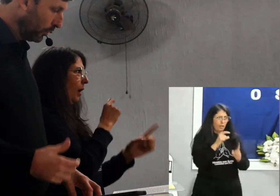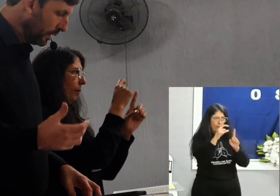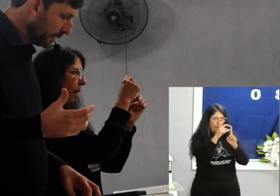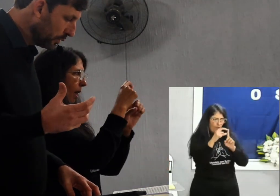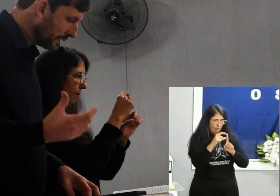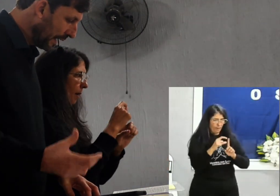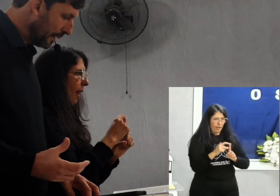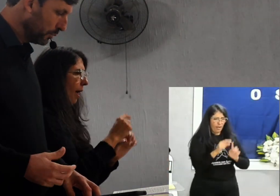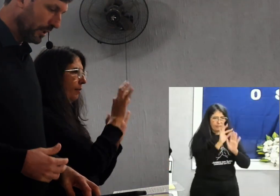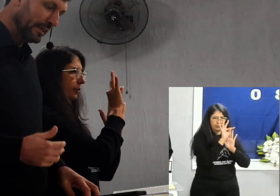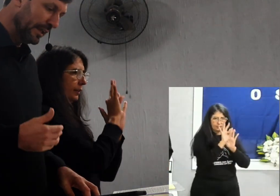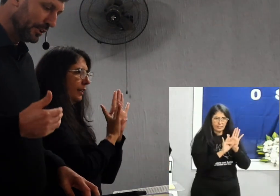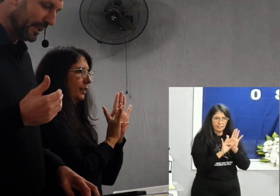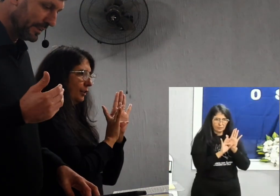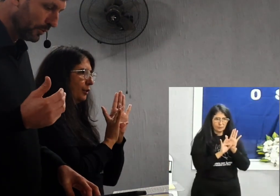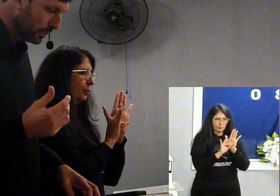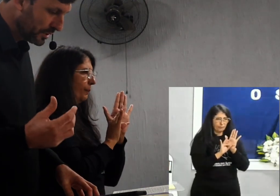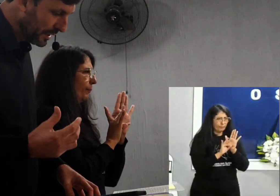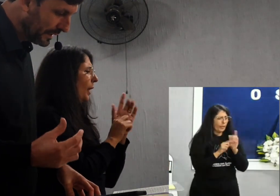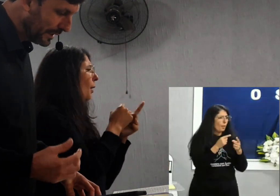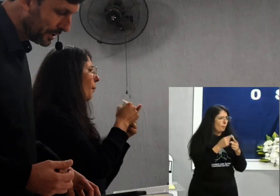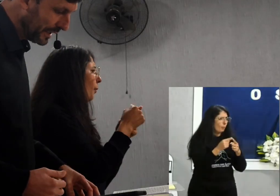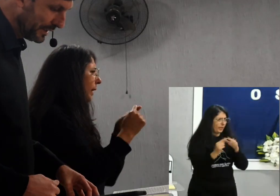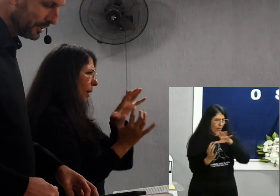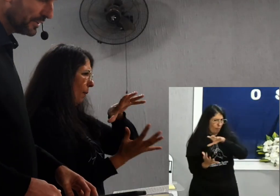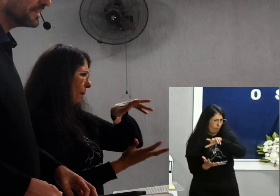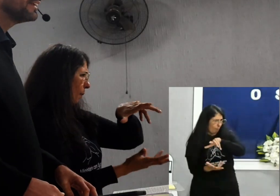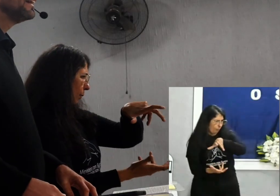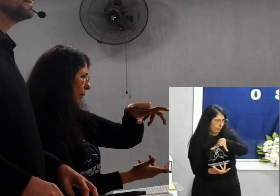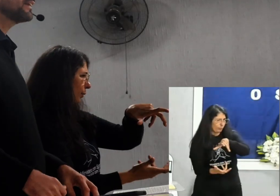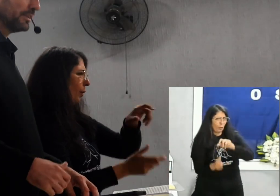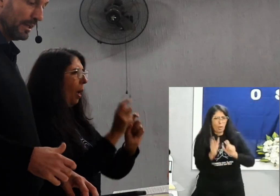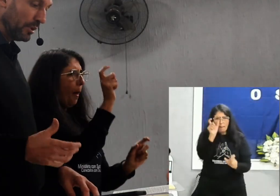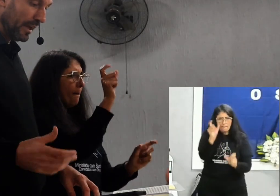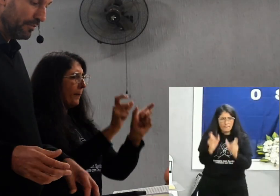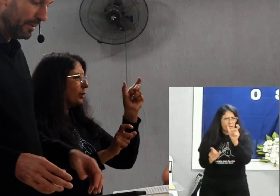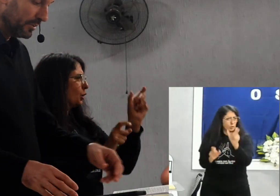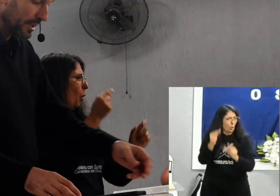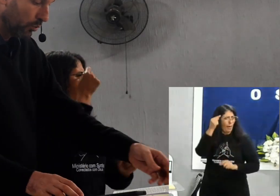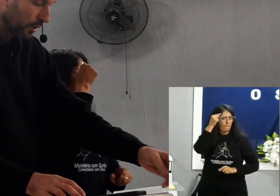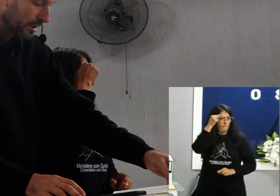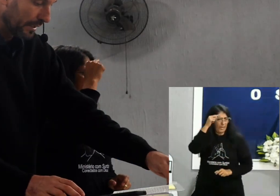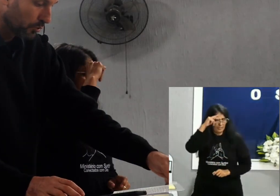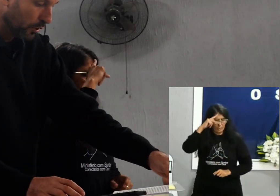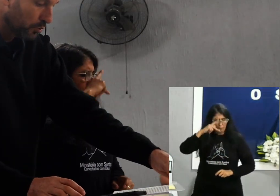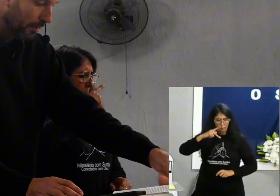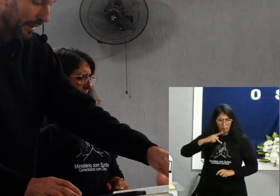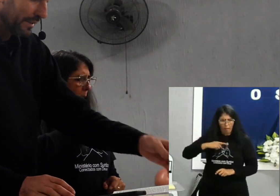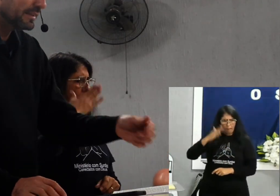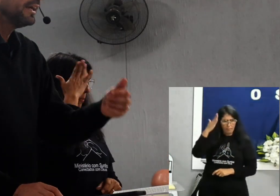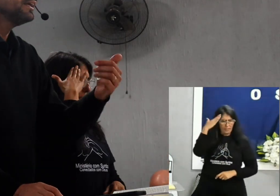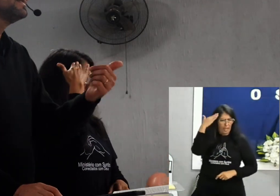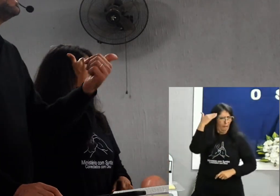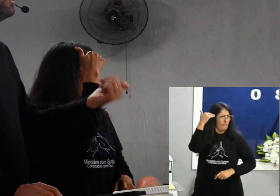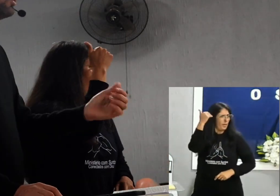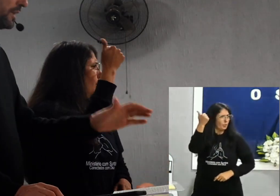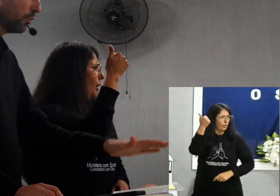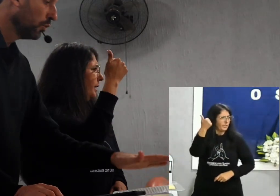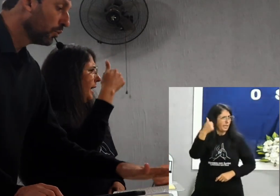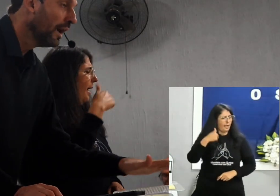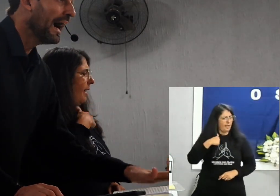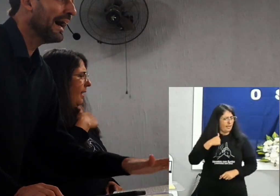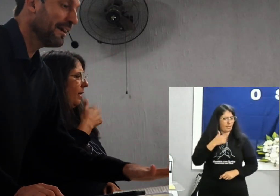A sabedoria dos sábios, a inteligência dos inteligentes. Ele está dizendo que quem vive segundo as tradições humanas e